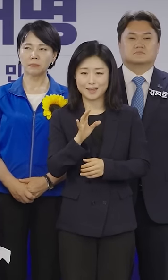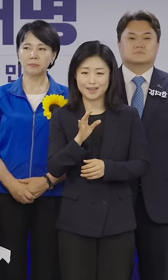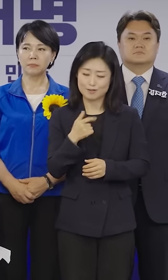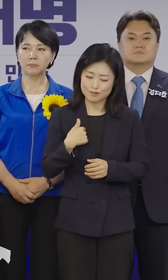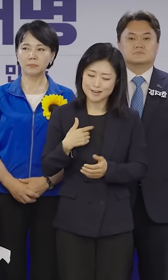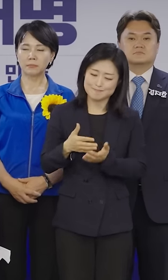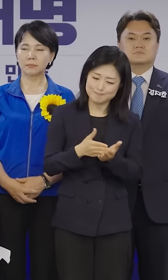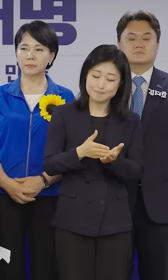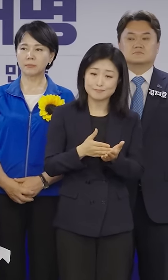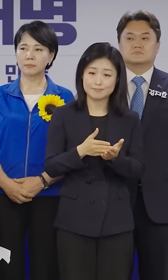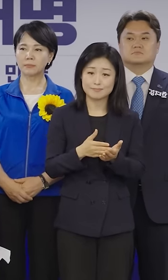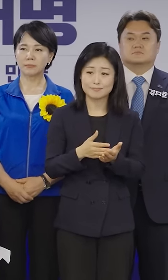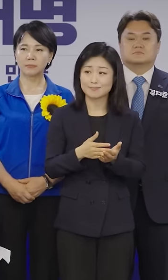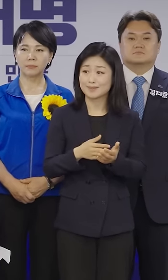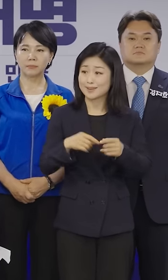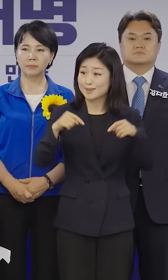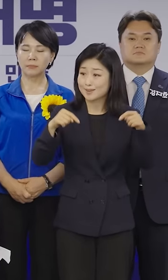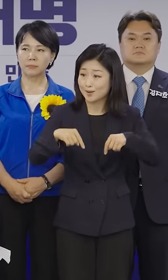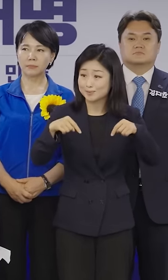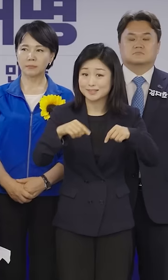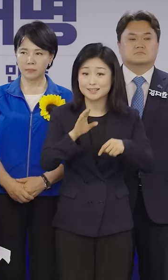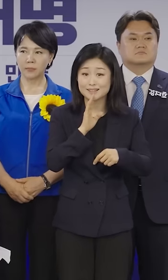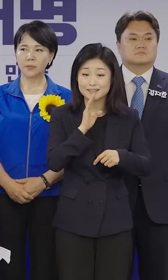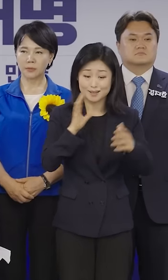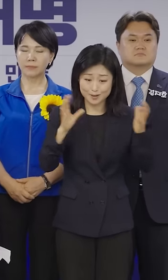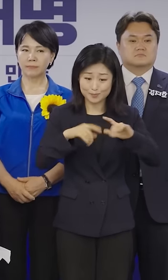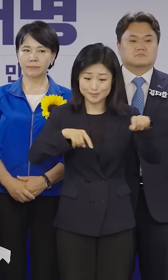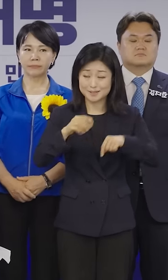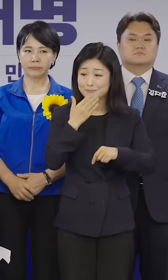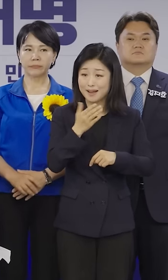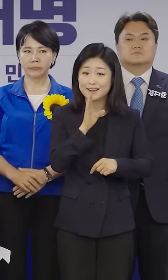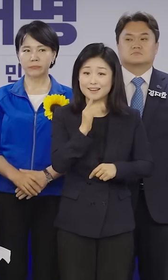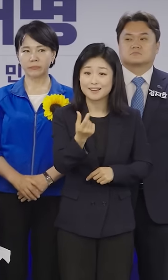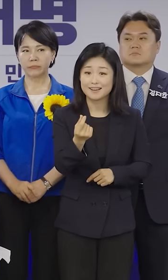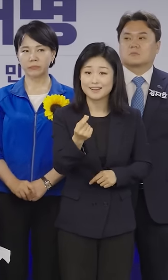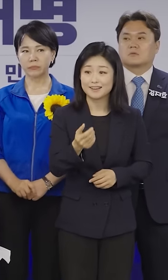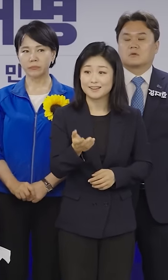거기에 붙여서 우리가 하자는 거 이것도 합시다. 이게 협치죠.